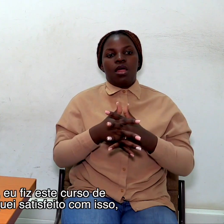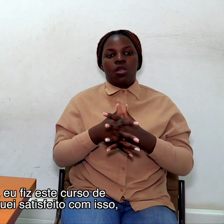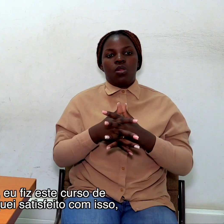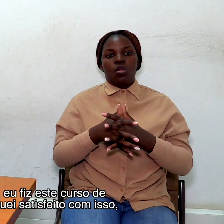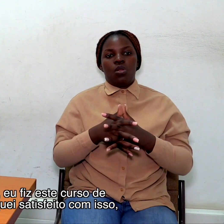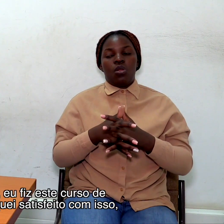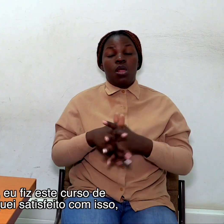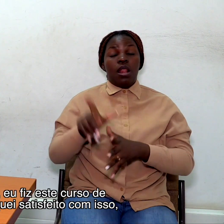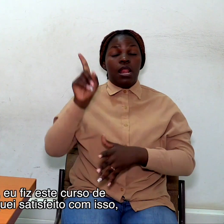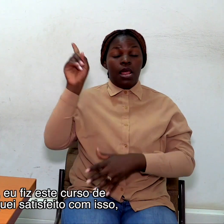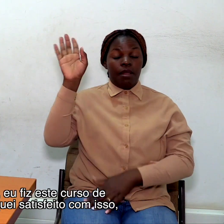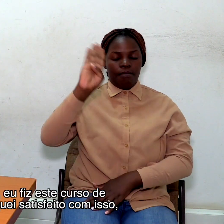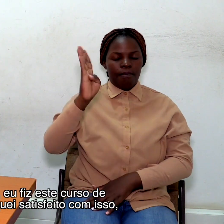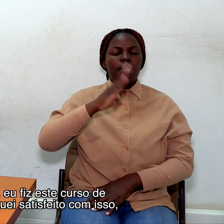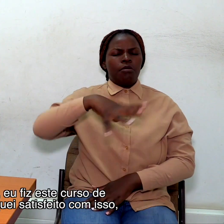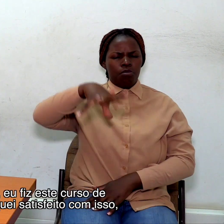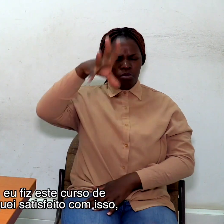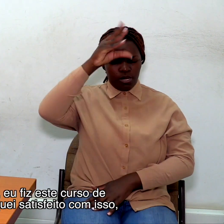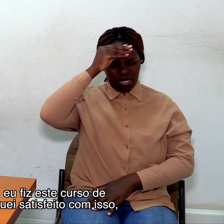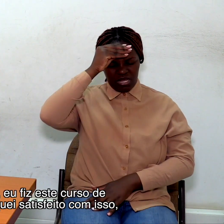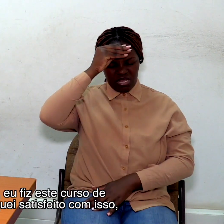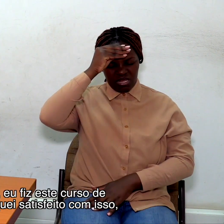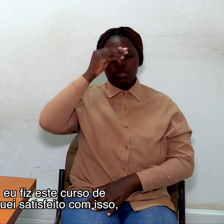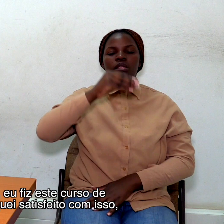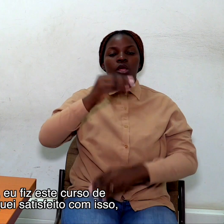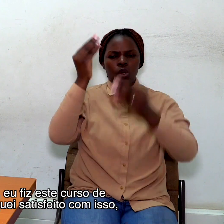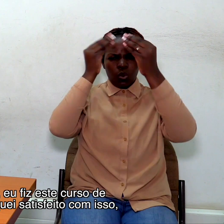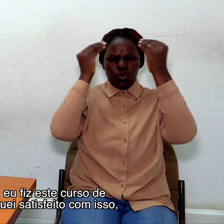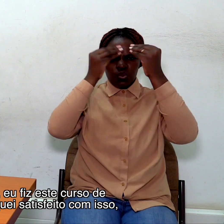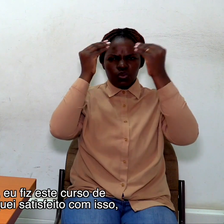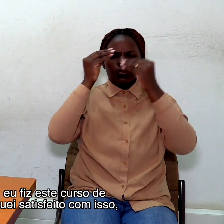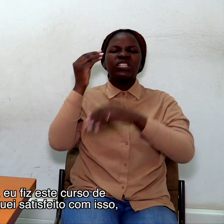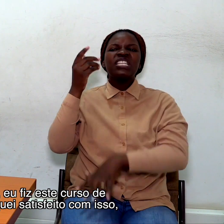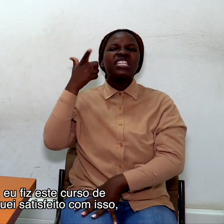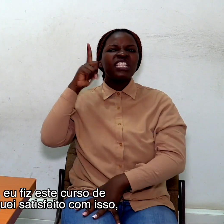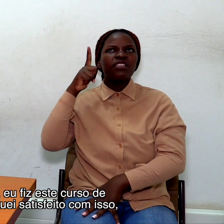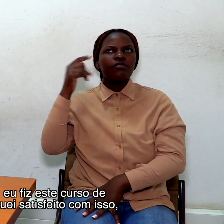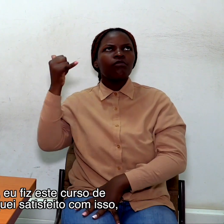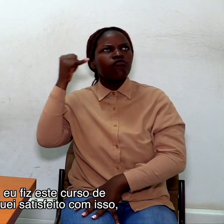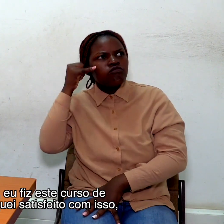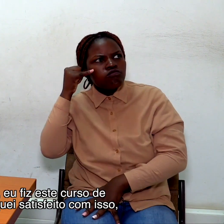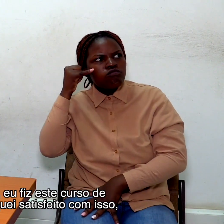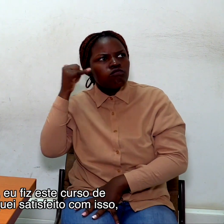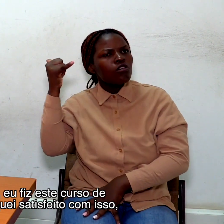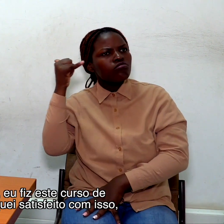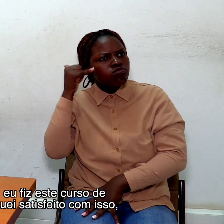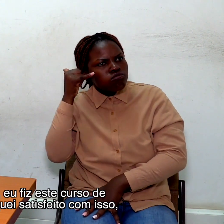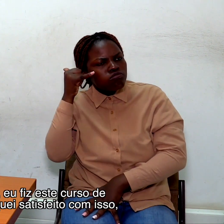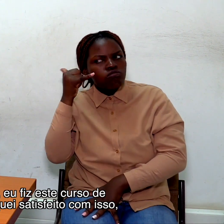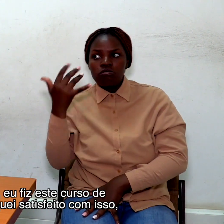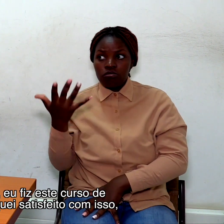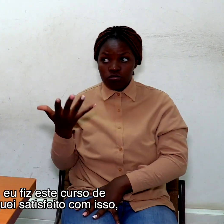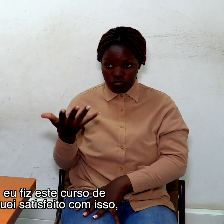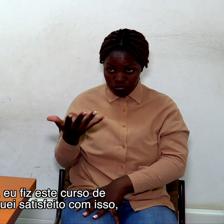curso que existia na altura, era de telefonista. Eu fiz este curso de telefonista